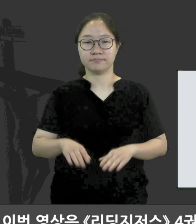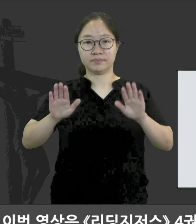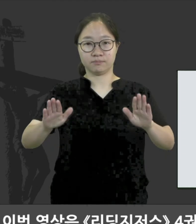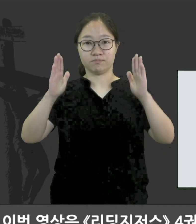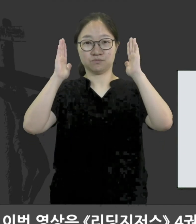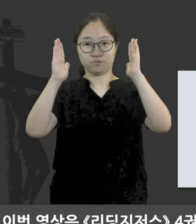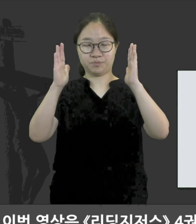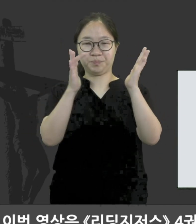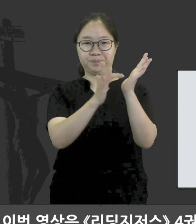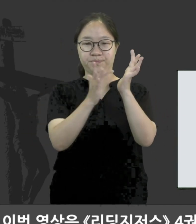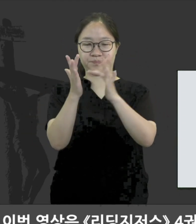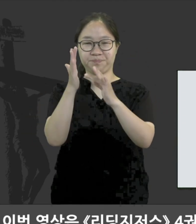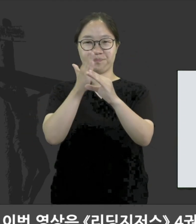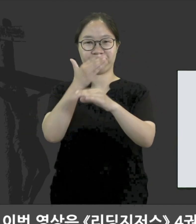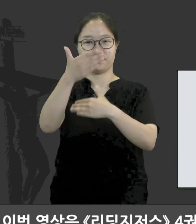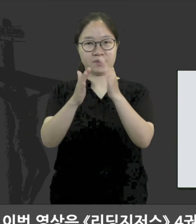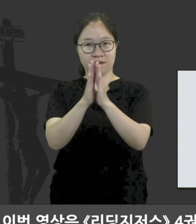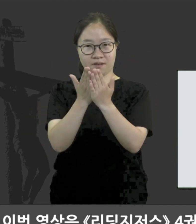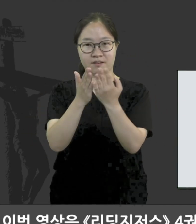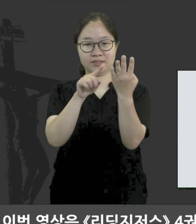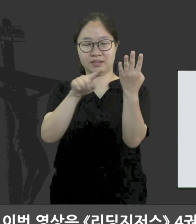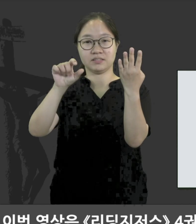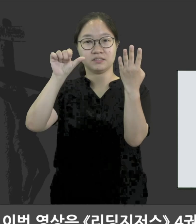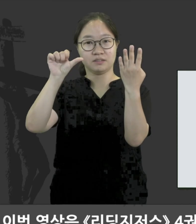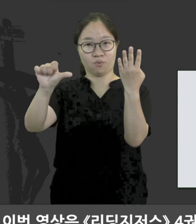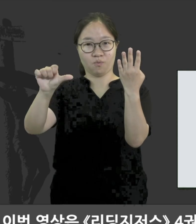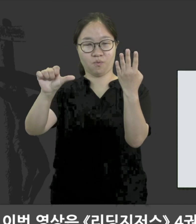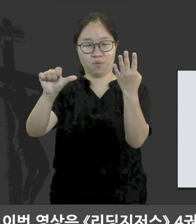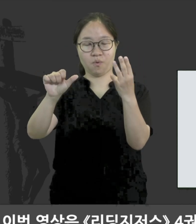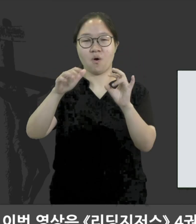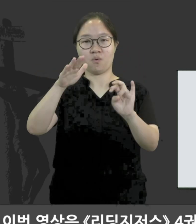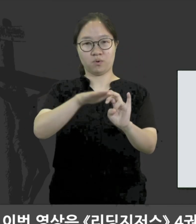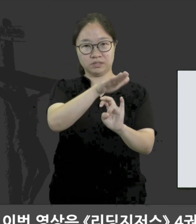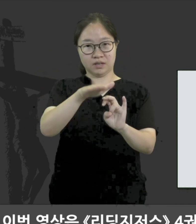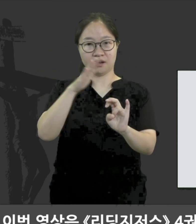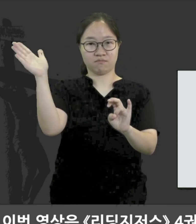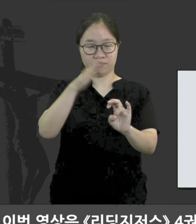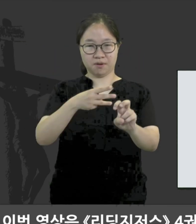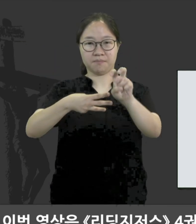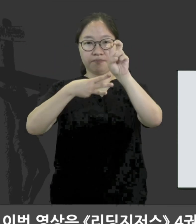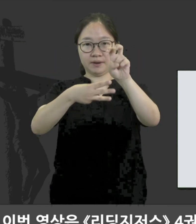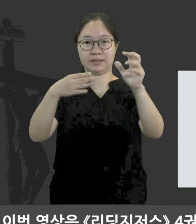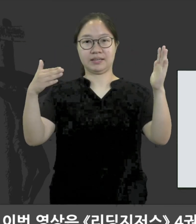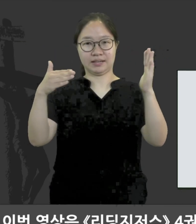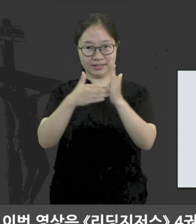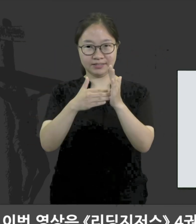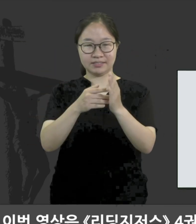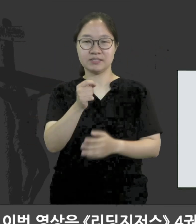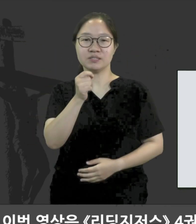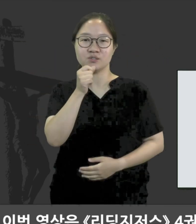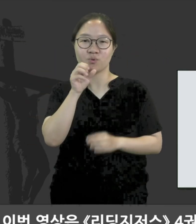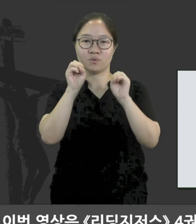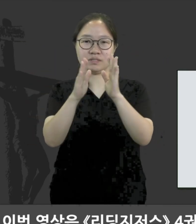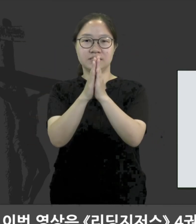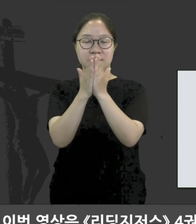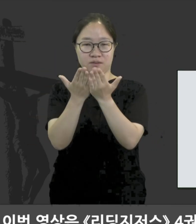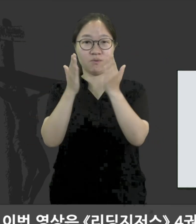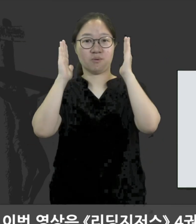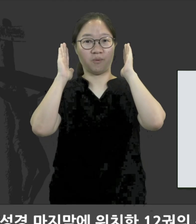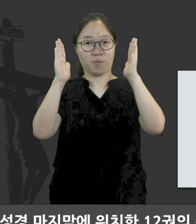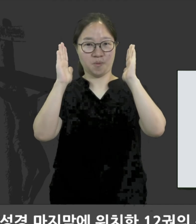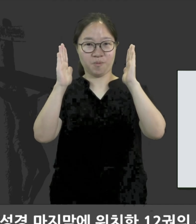이번 영상은 리딩 지저스 4권 그 마지막 수업으로 호세아부터 말라기까지의 소선지서들을